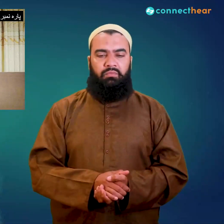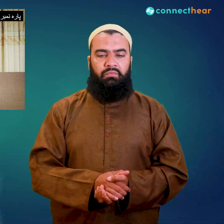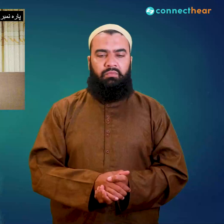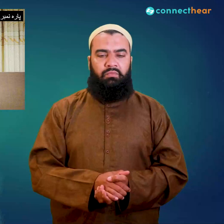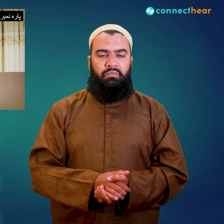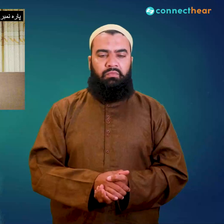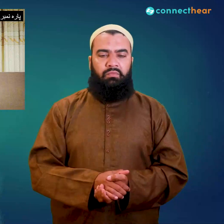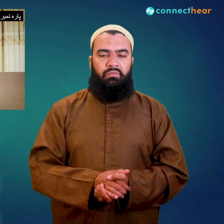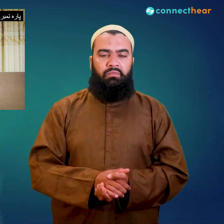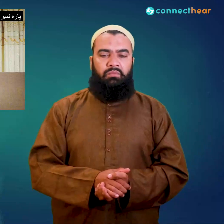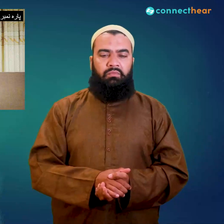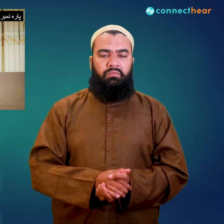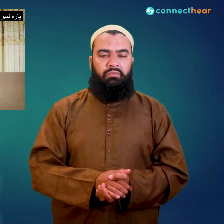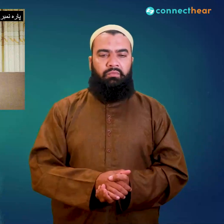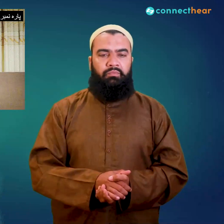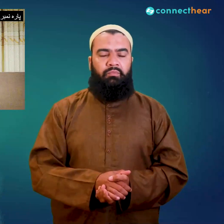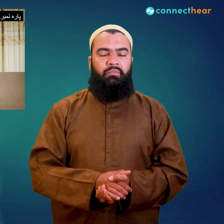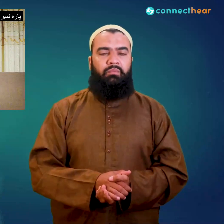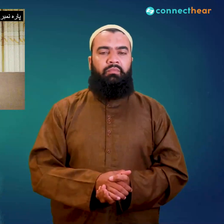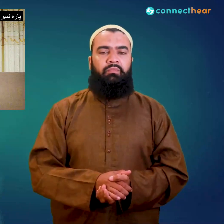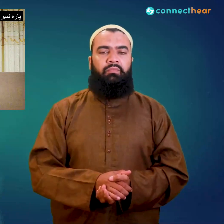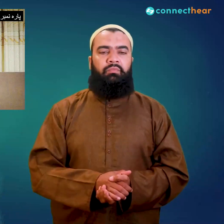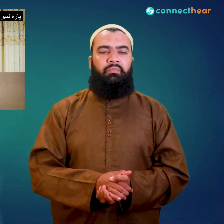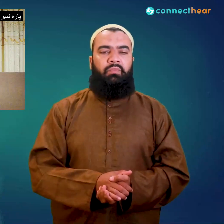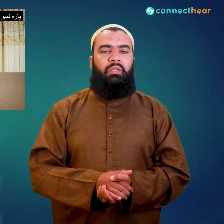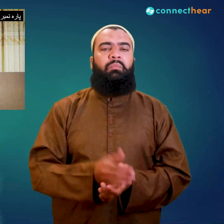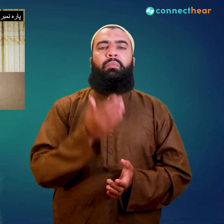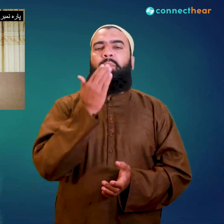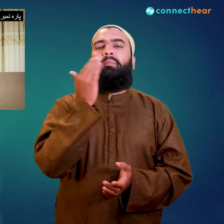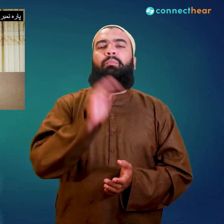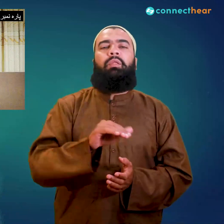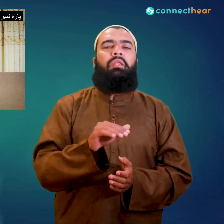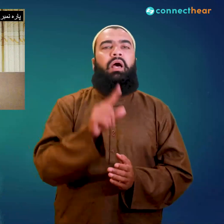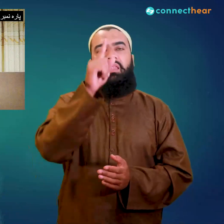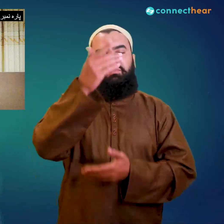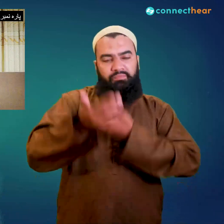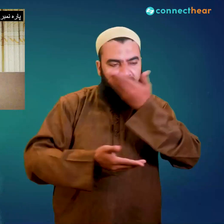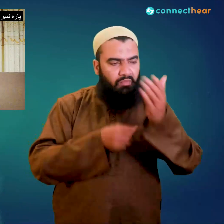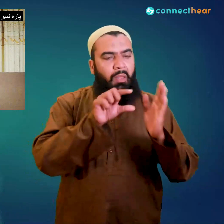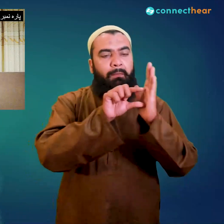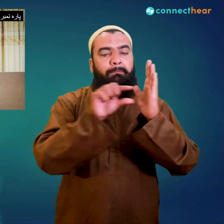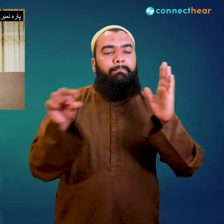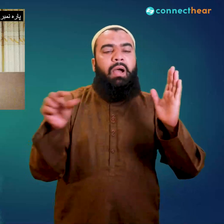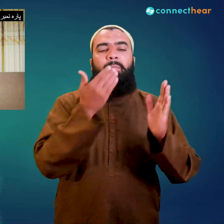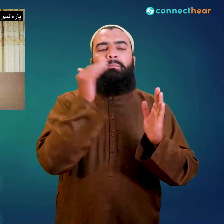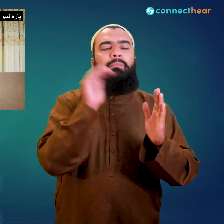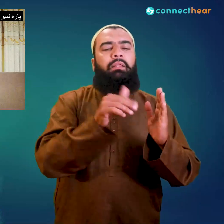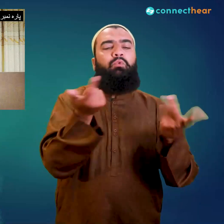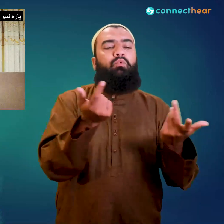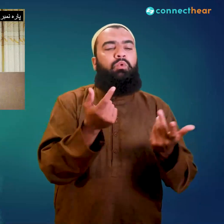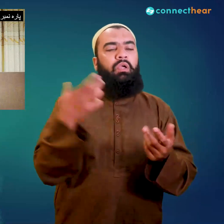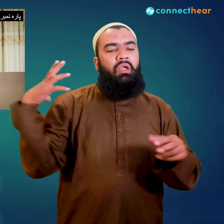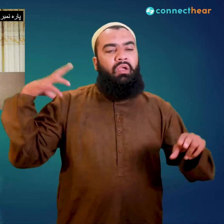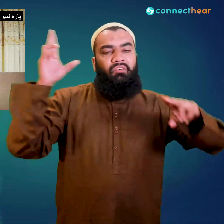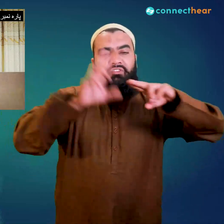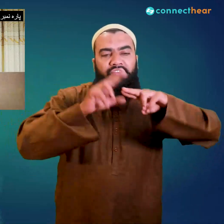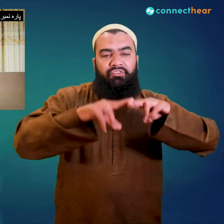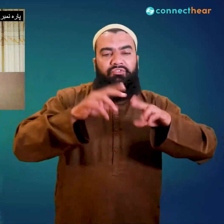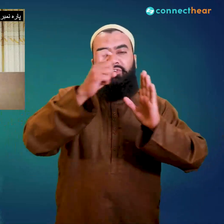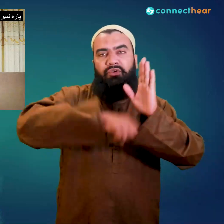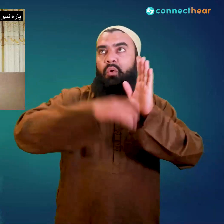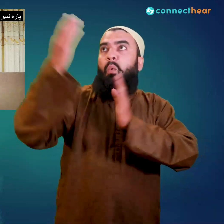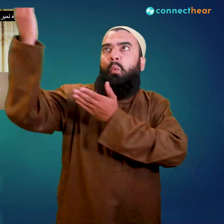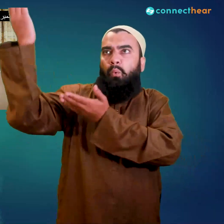نُوحِيهِ إِلَيْكَ، کہ یہ وہ خبریں ہیں جو ہم آپ کو بذریعہ وحی دیتے ہیں، یہ غیب کی خبریں